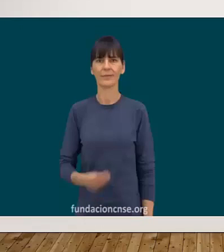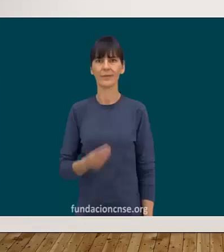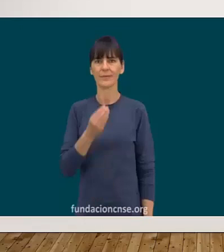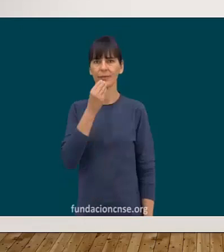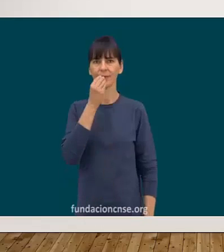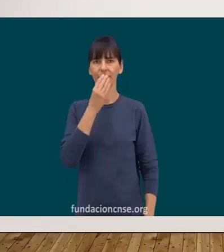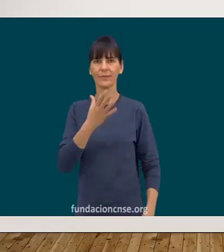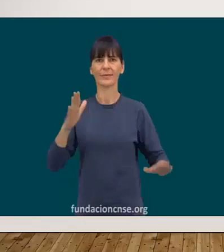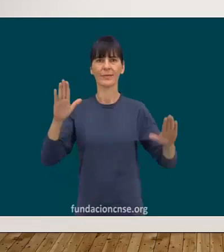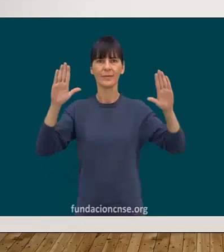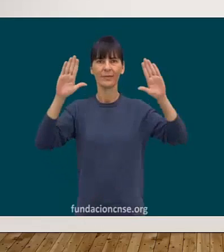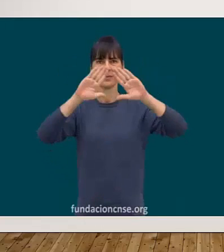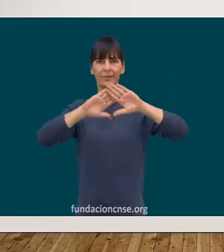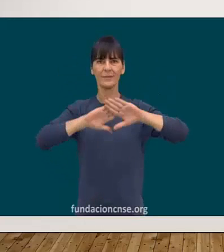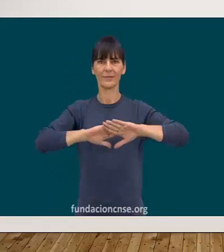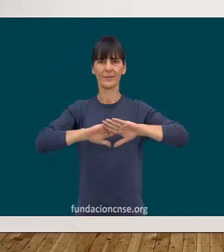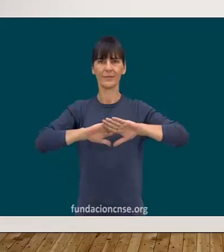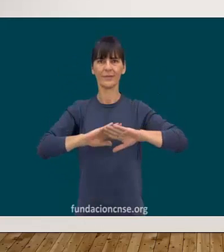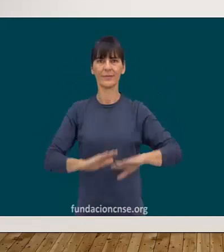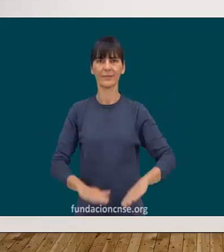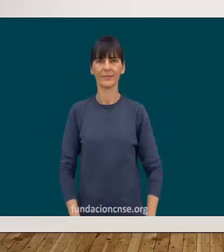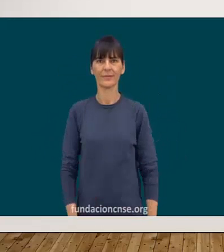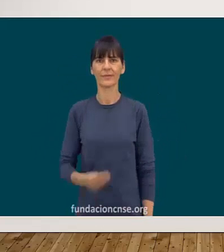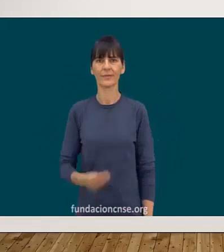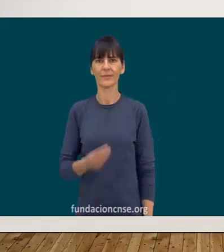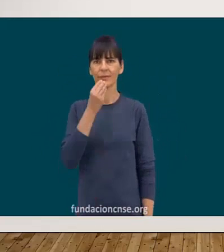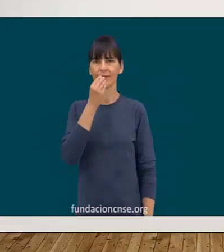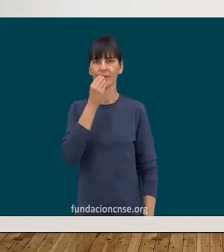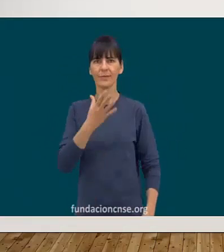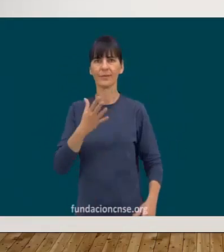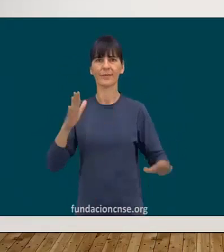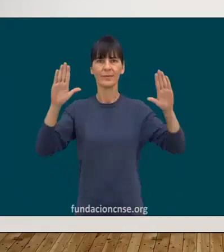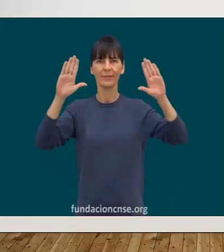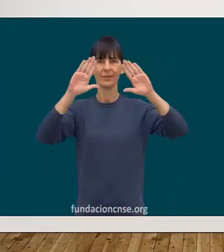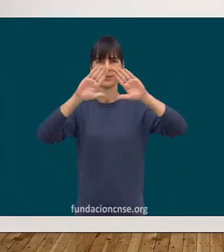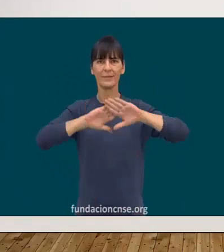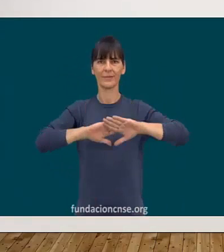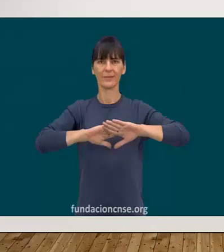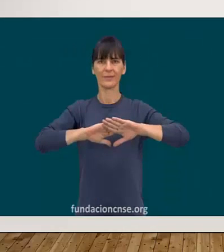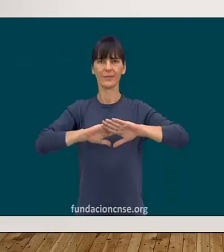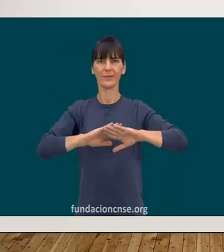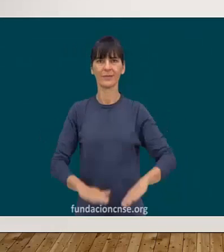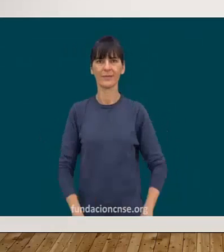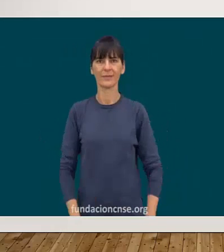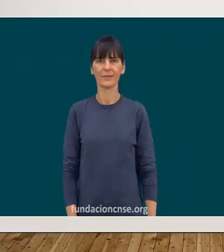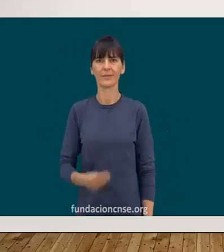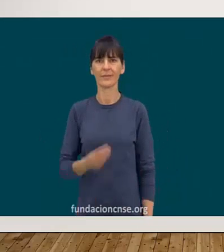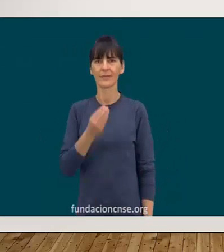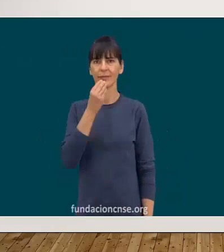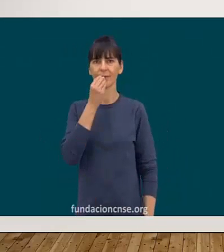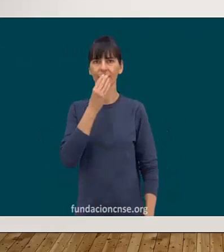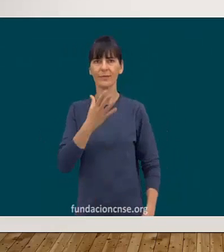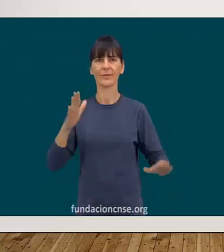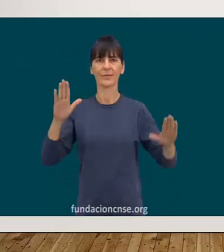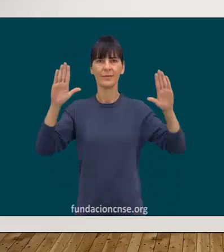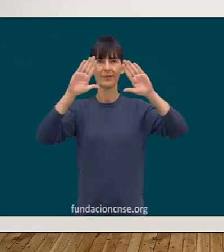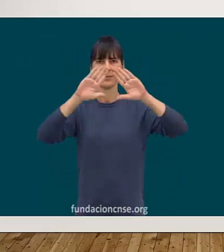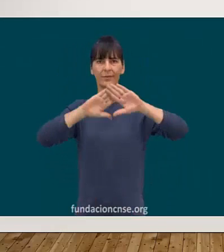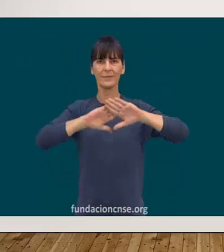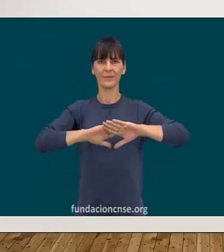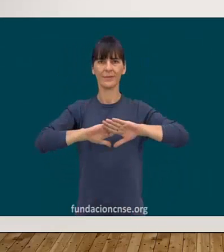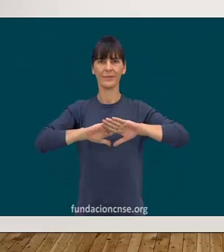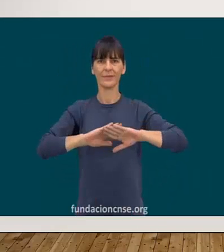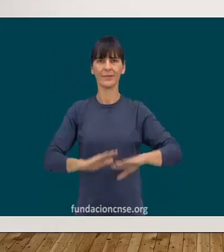y M170, en donde ambos grupos exhibieron patrones similares en las respuestas evocadas, tanto en la tarea